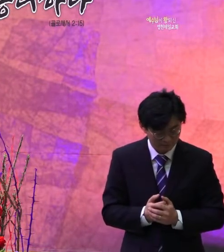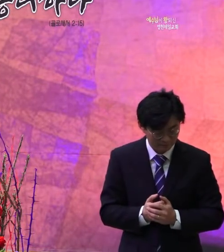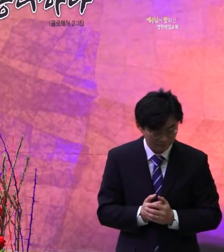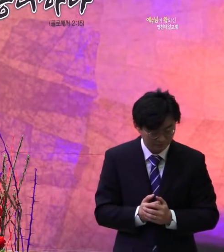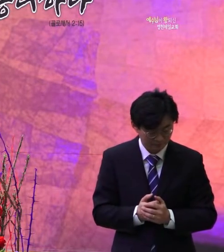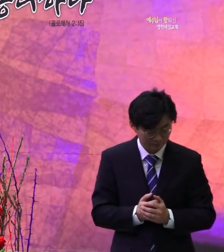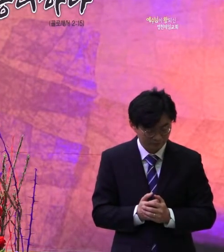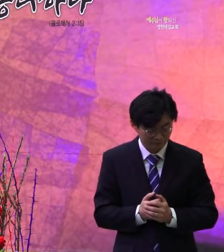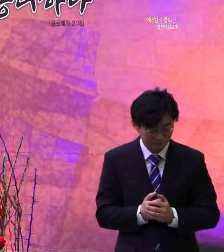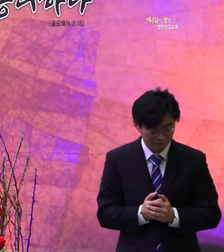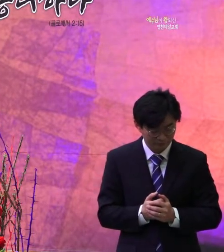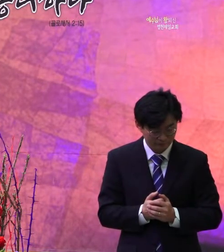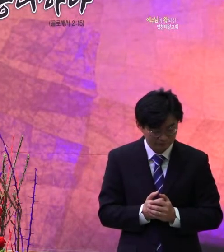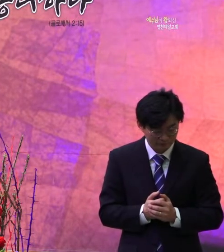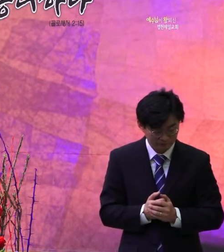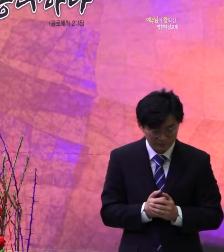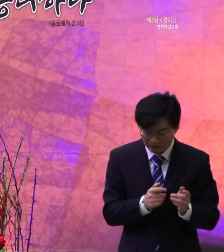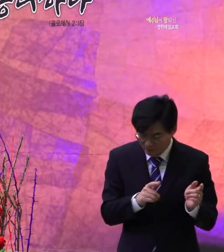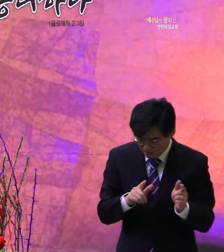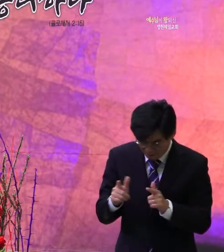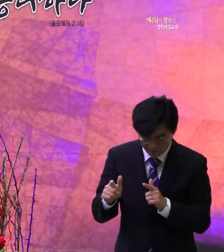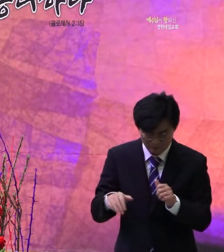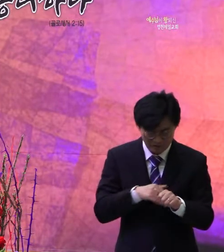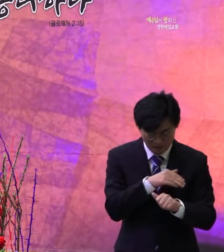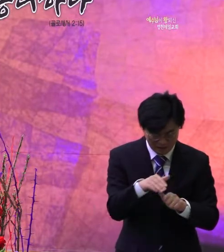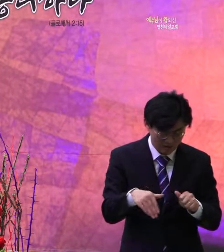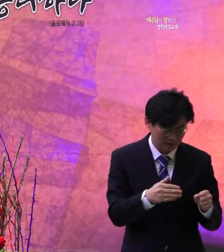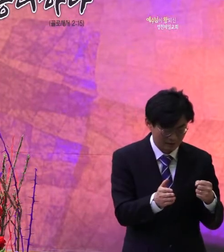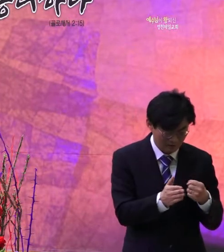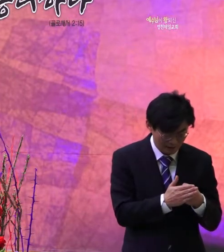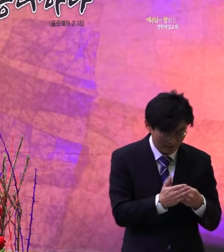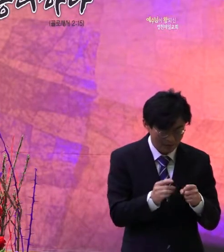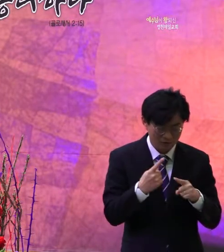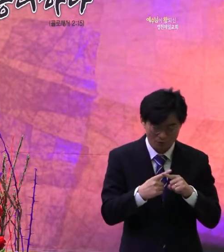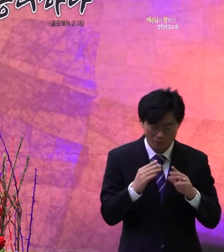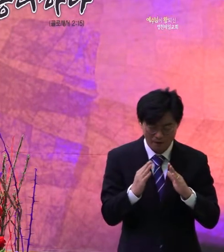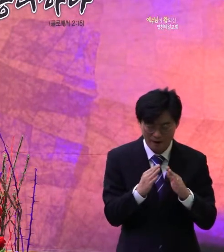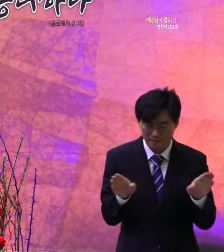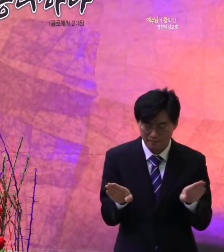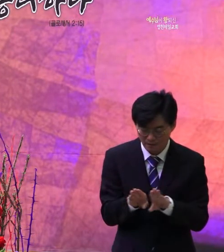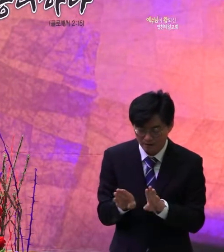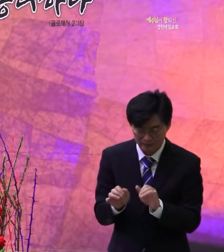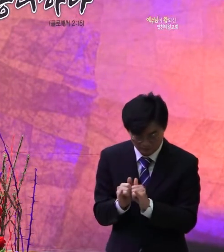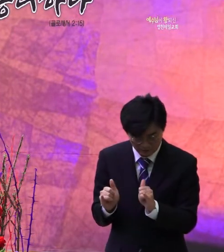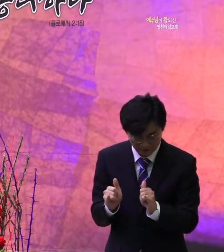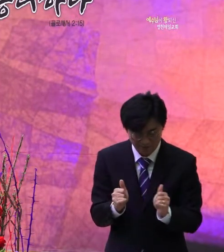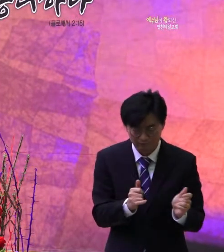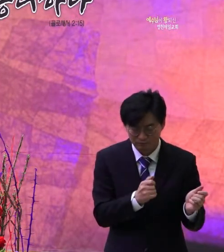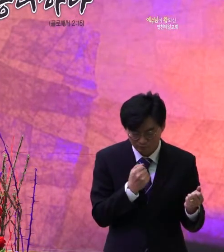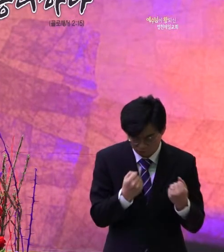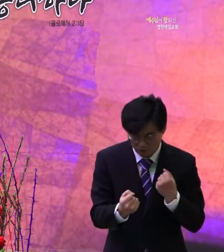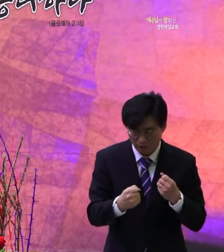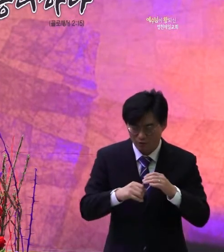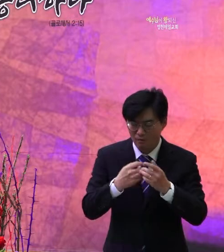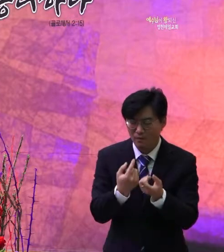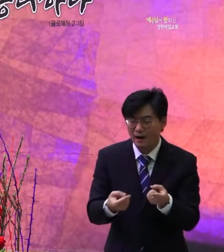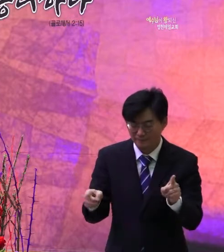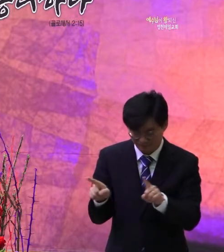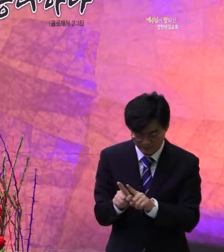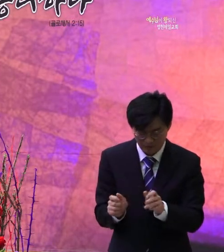군대와 불다와 여러 사정으로 이 시간 함께하지 못한 모든 믿음의 식구들, 특히 영석에